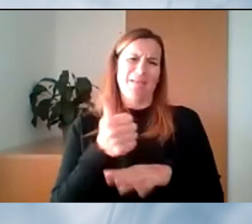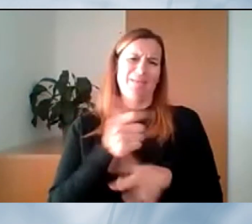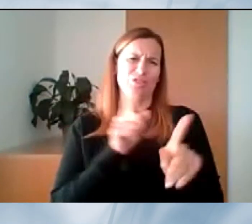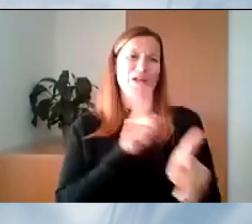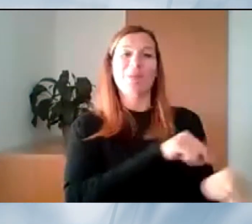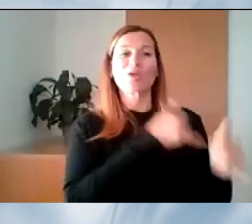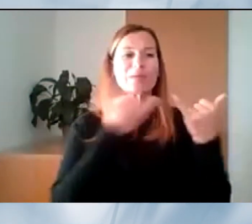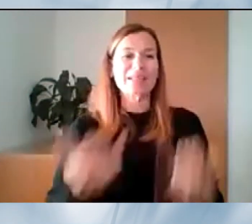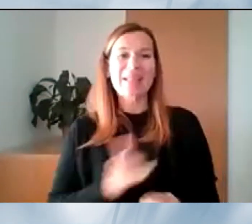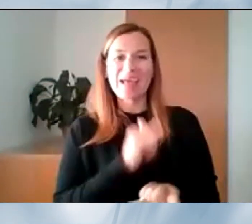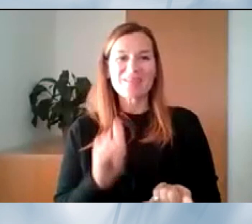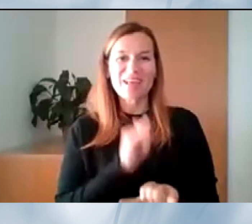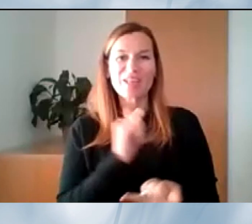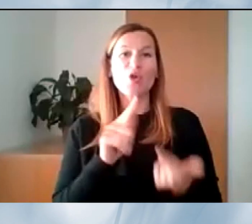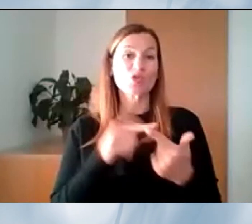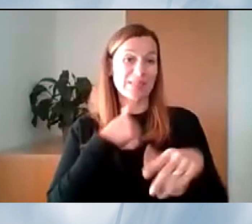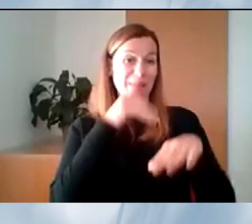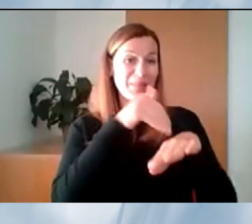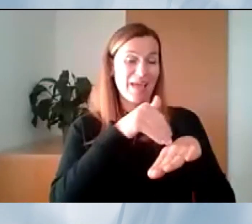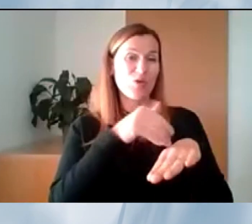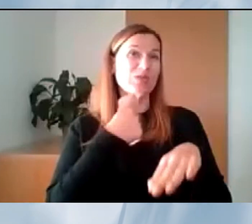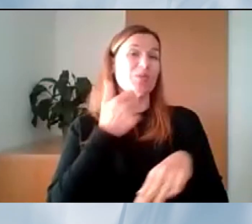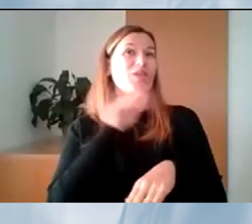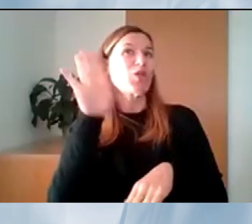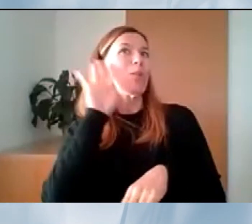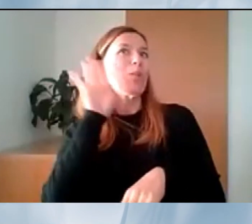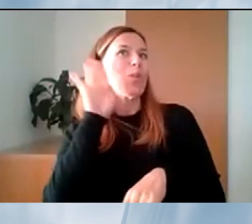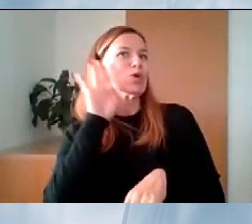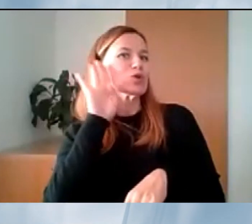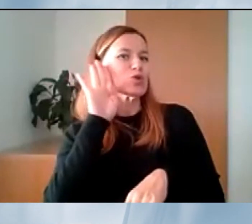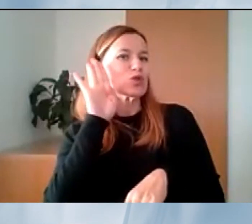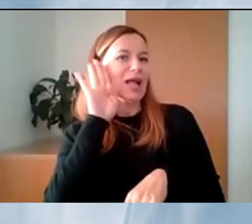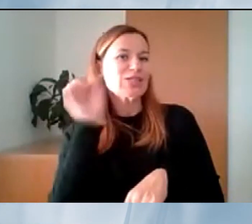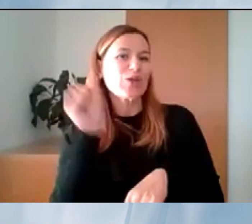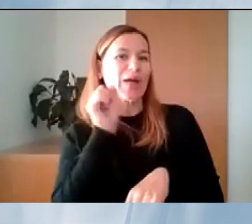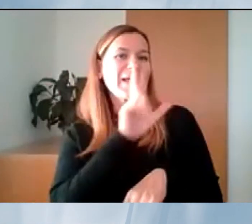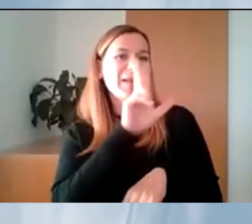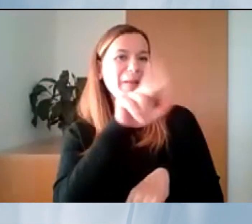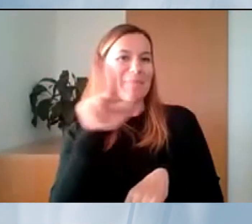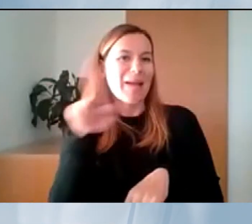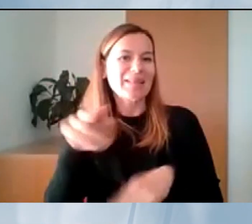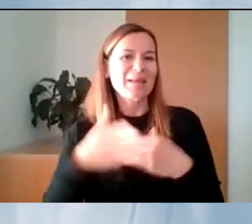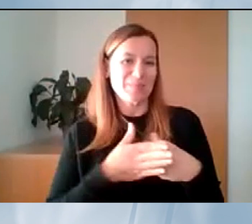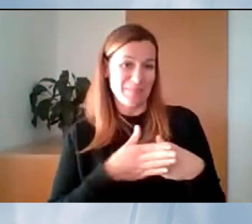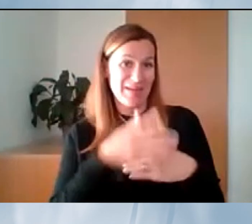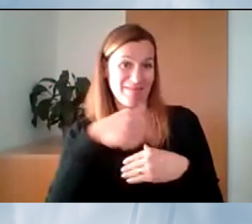Nisem prvič, vendar do zdaj sem bil vedno, kadar sem se prijavil, eden od poslušalcev, ker imate